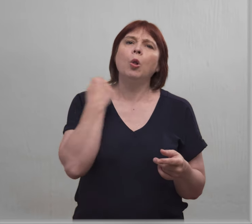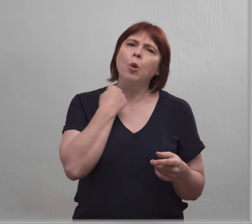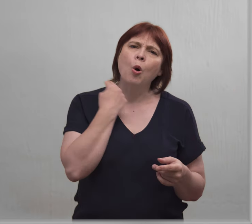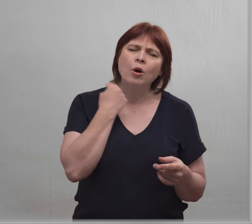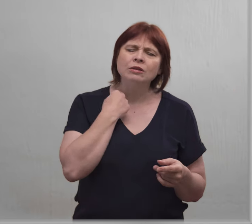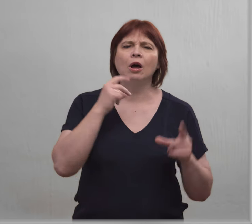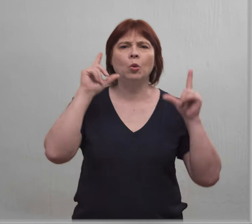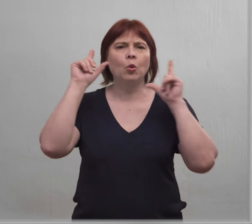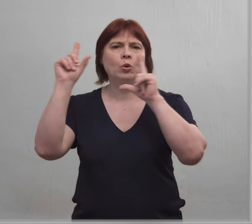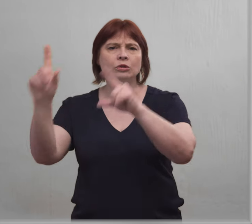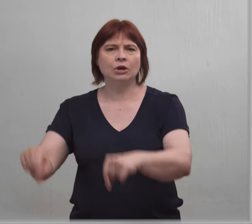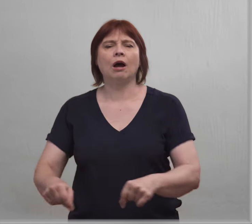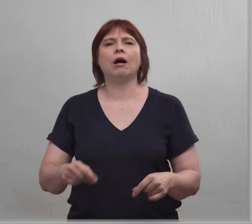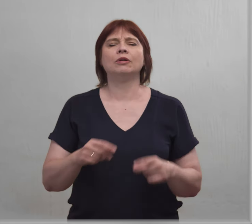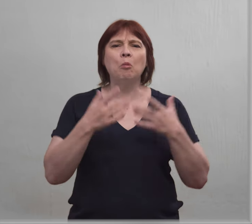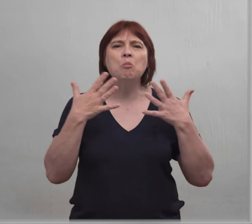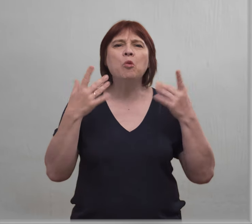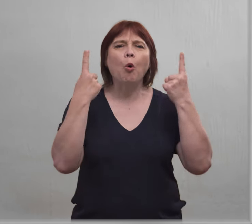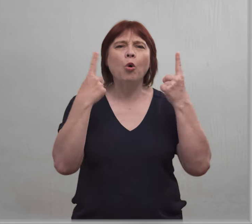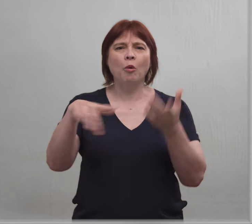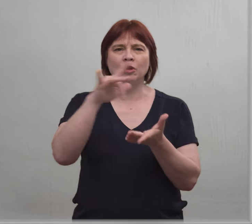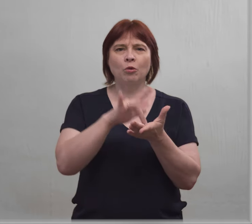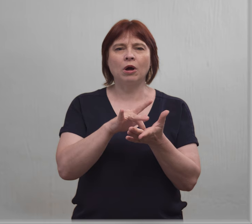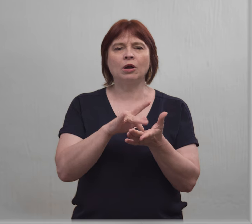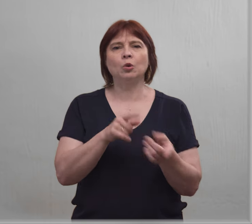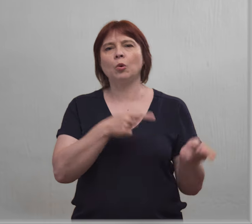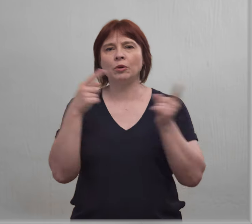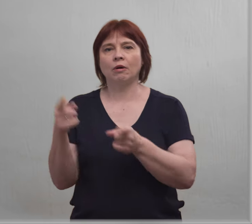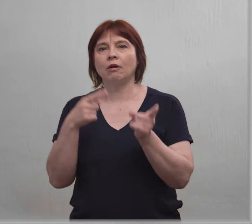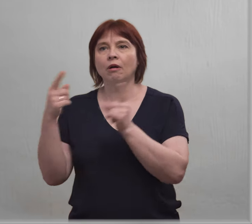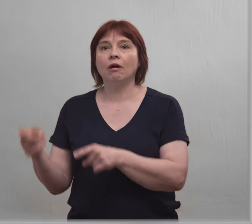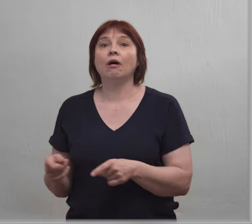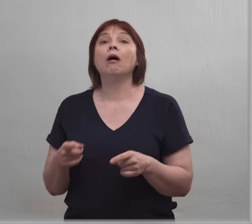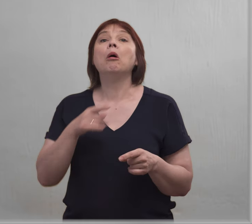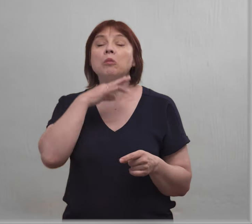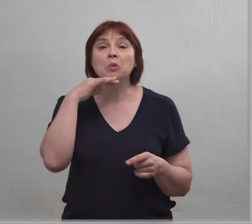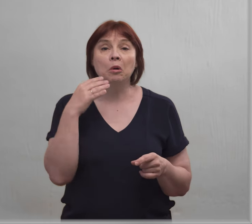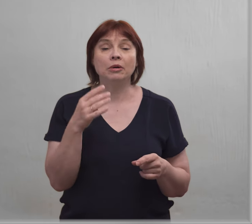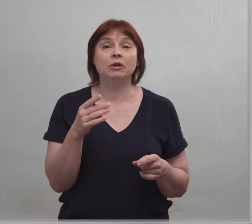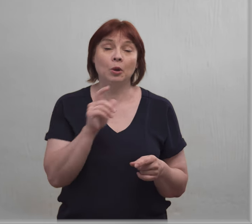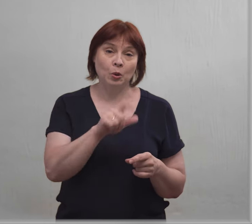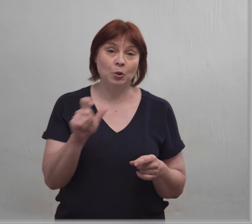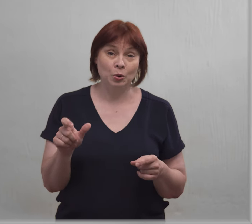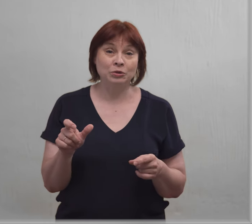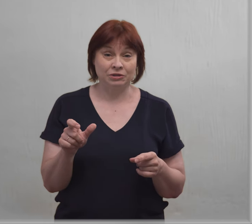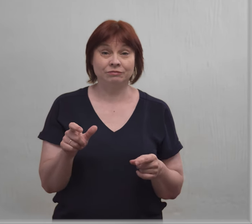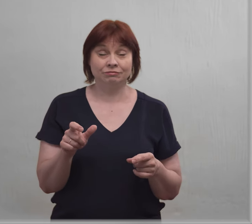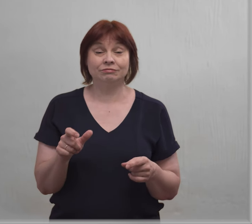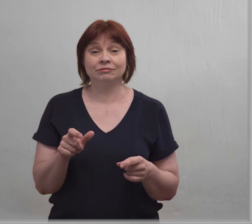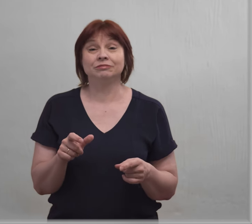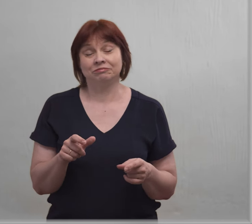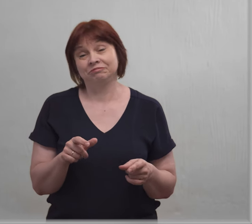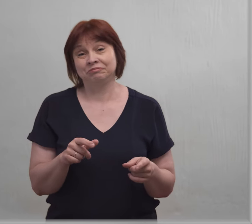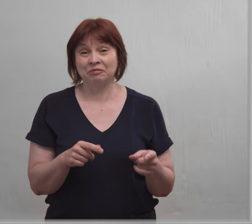там из больших городов. А в Казахстане многие решились переехать в Алмату. Вот я хочу сделать рекламу. Если ты устал от холода